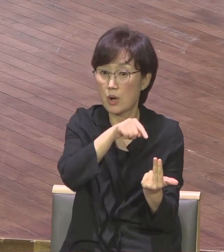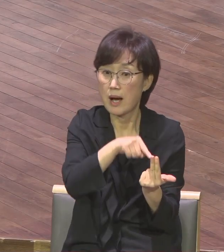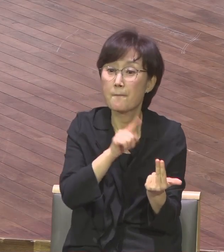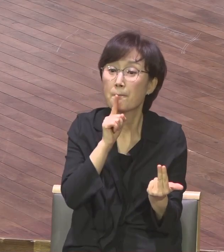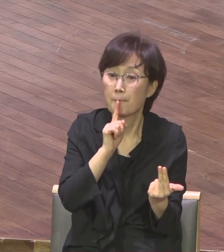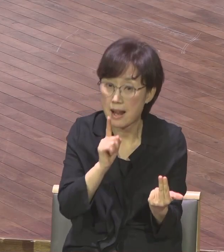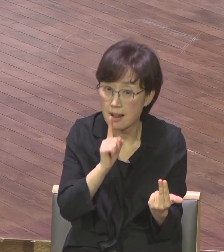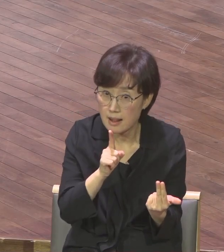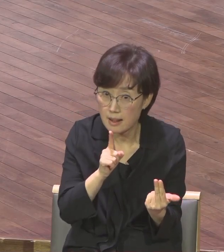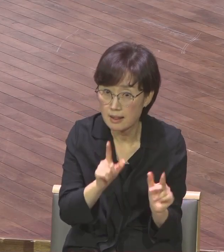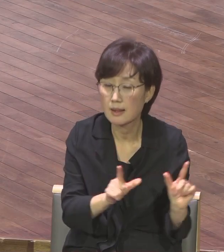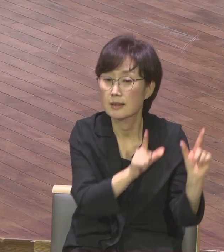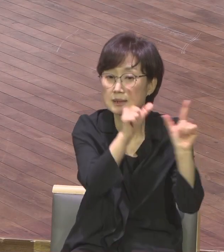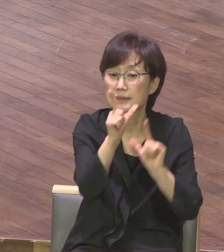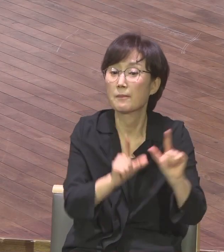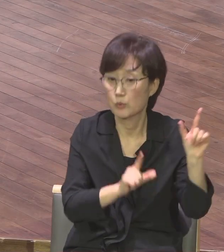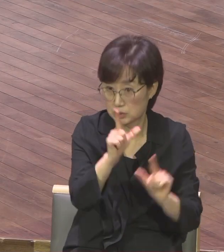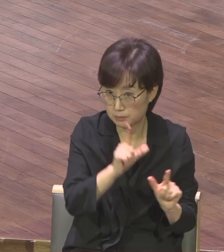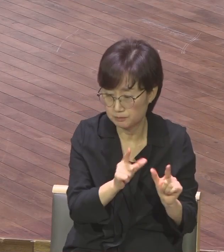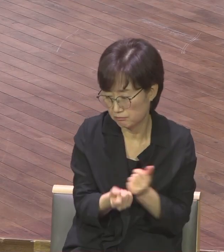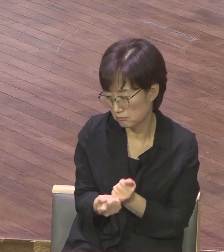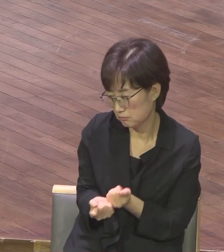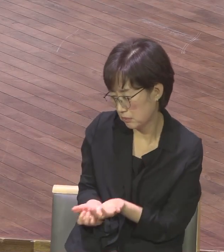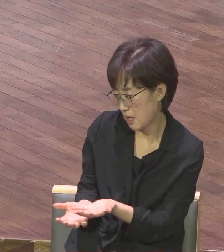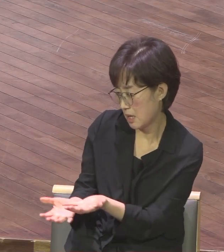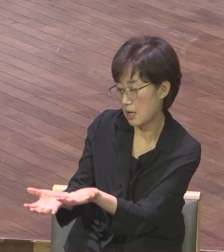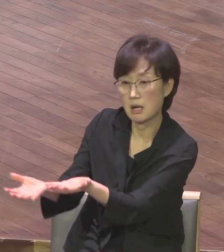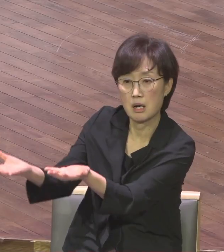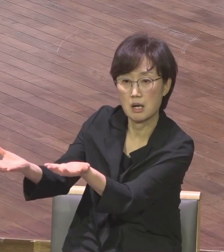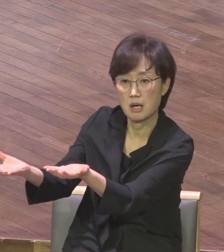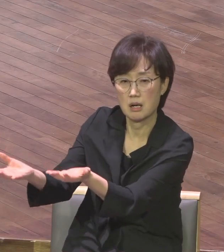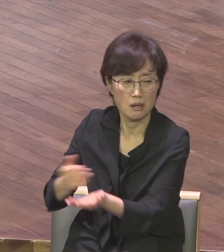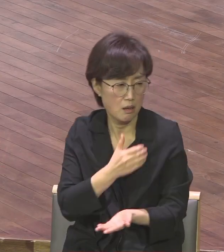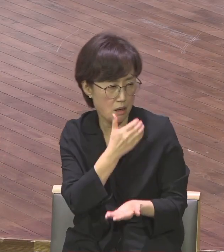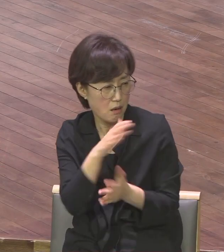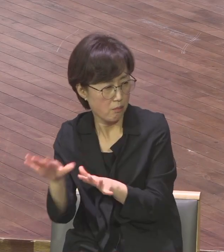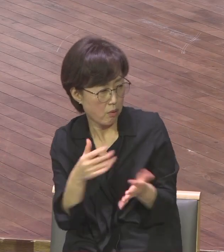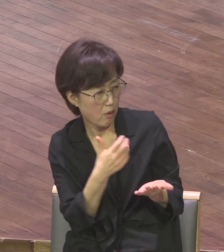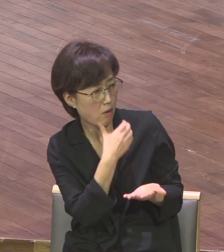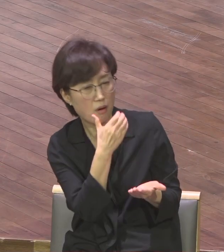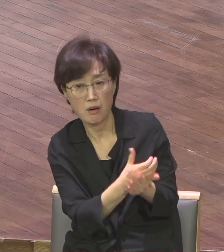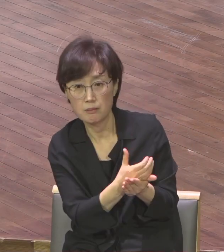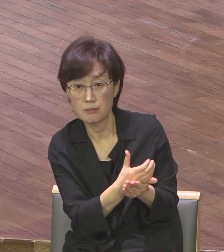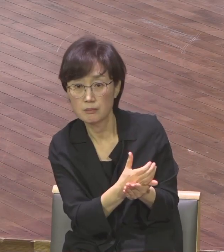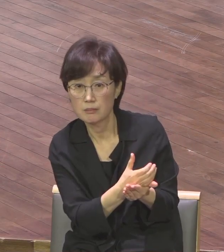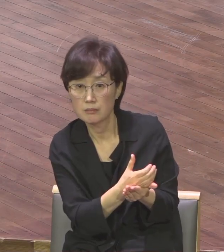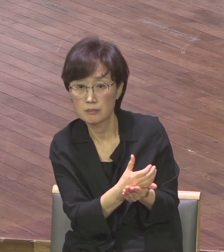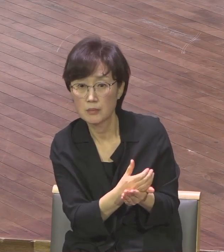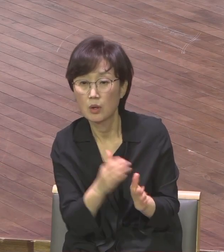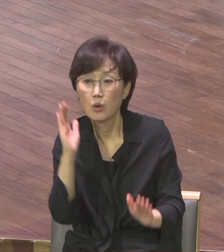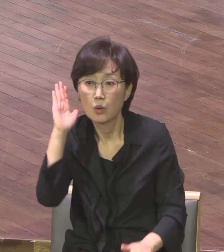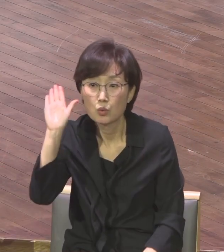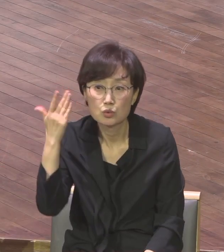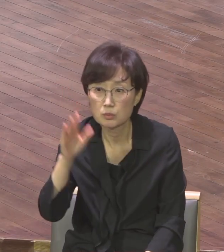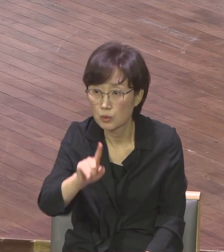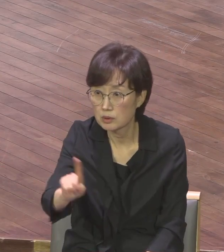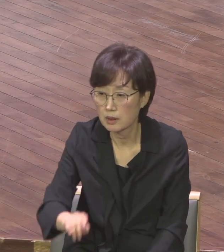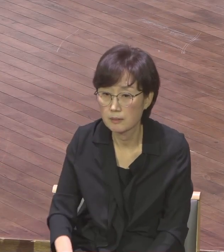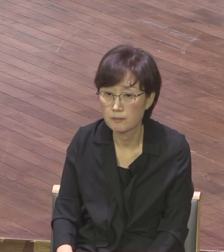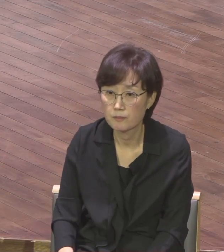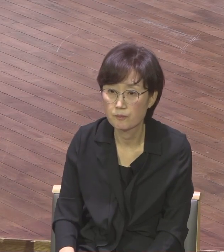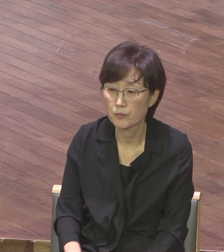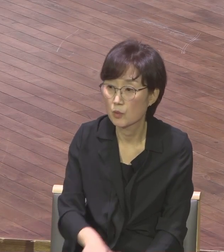삶이 그러니까 영향력을 입히는 삶을 살았다는 거죠. 지금 시대 우리가